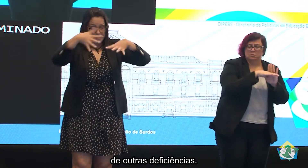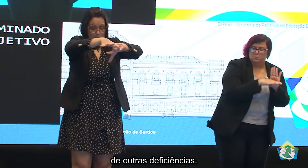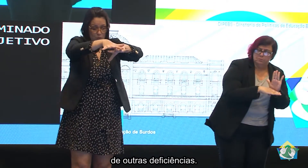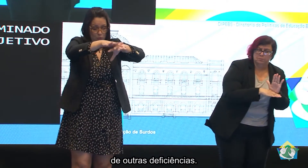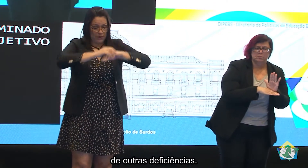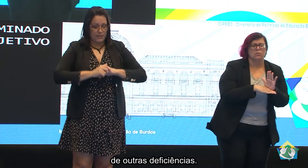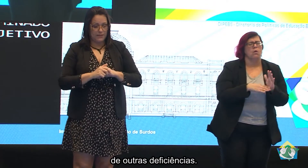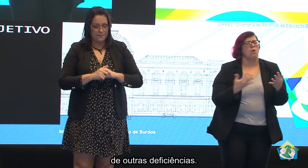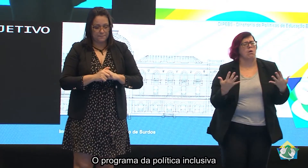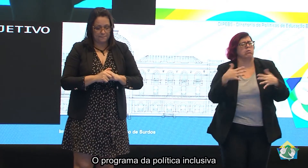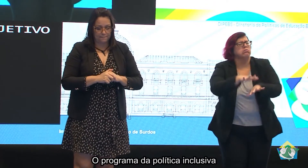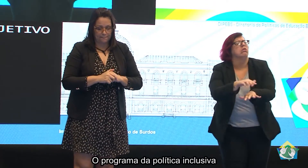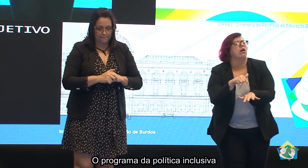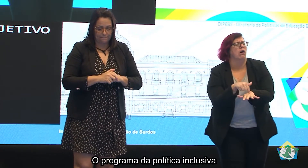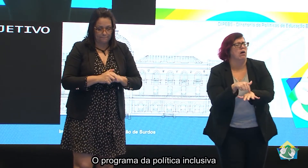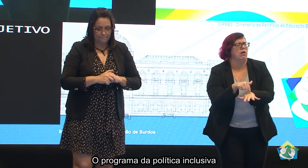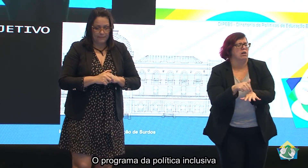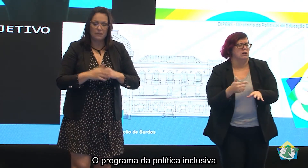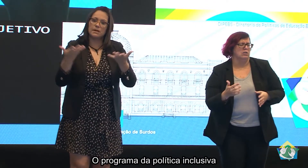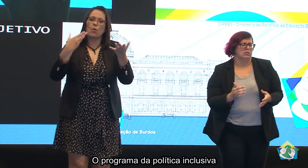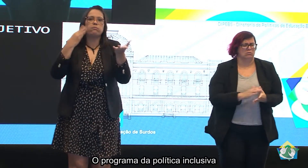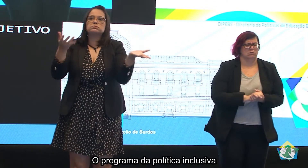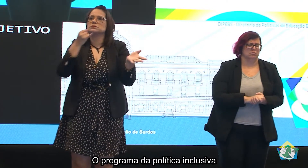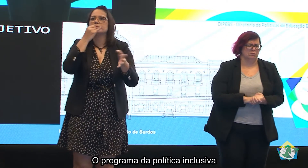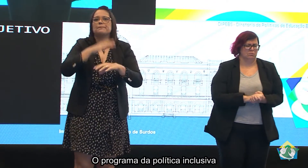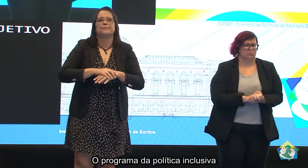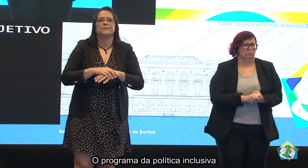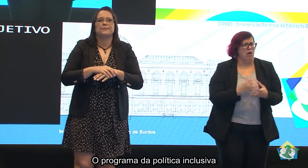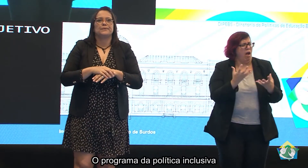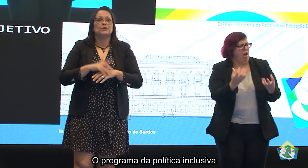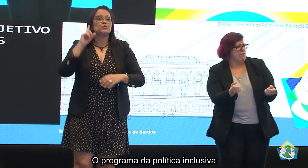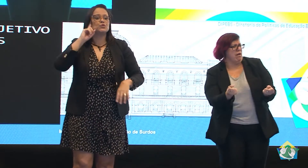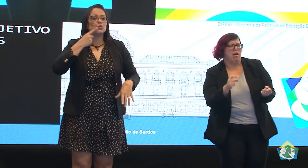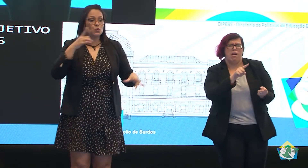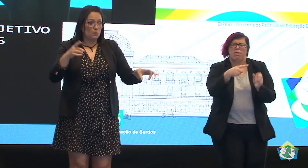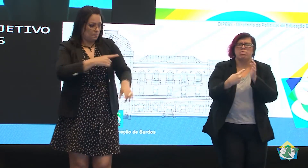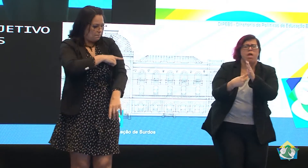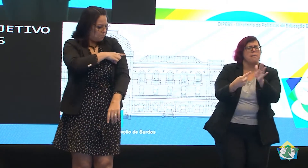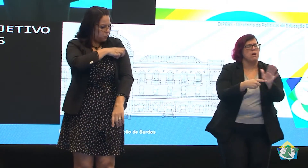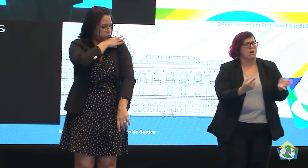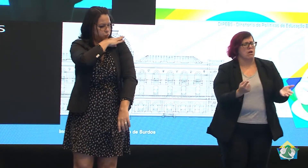deficiências. O programa da política inclusiva,